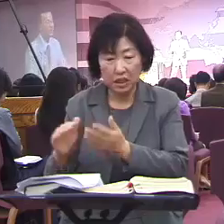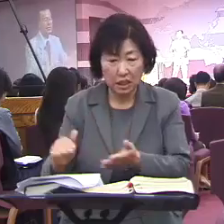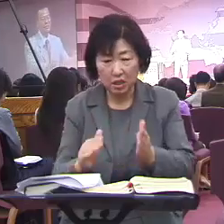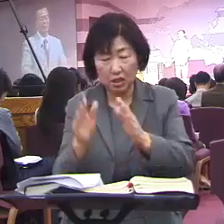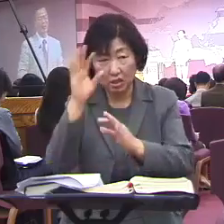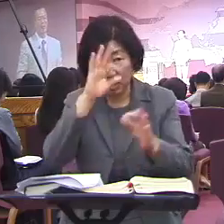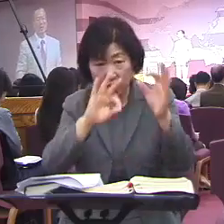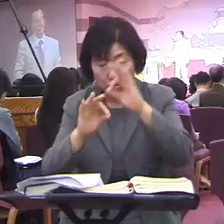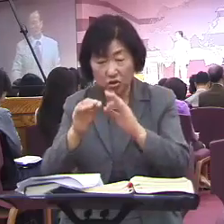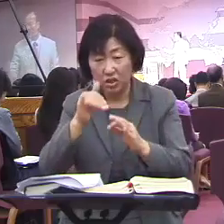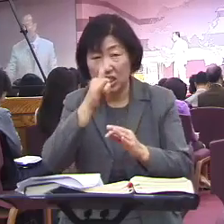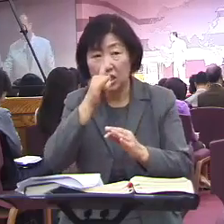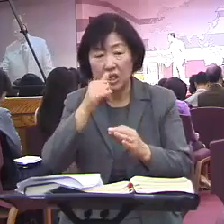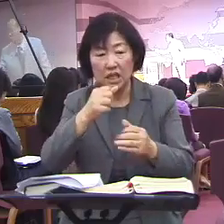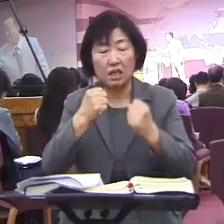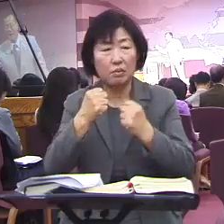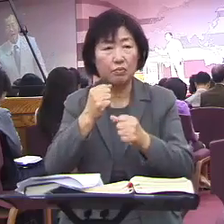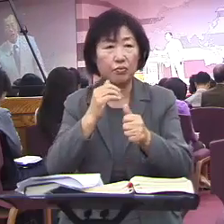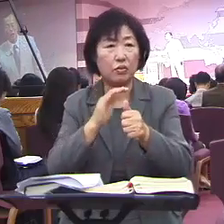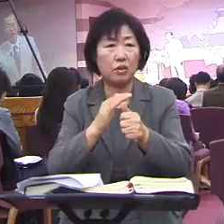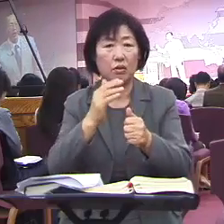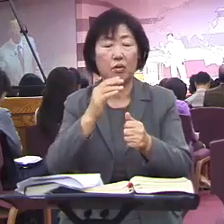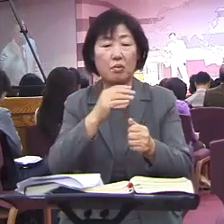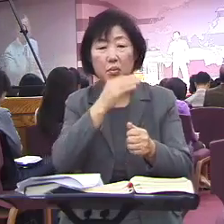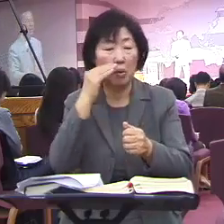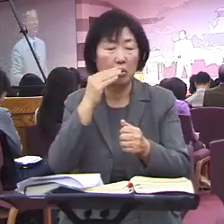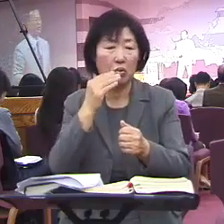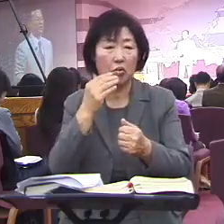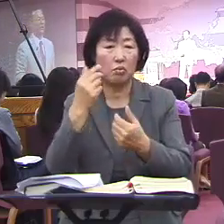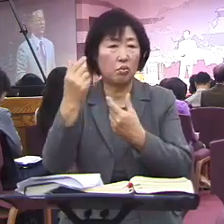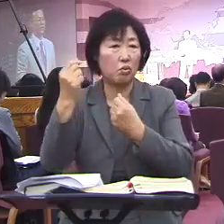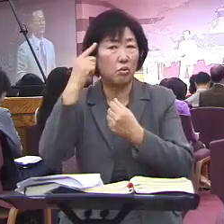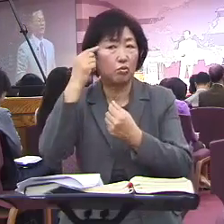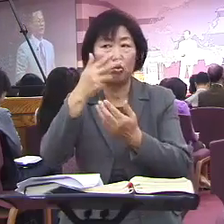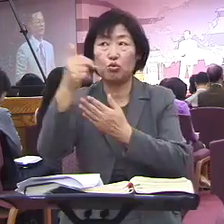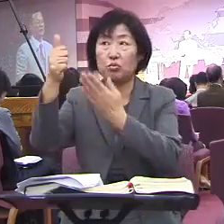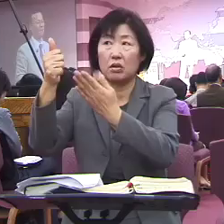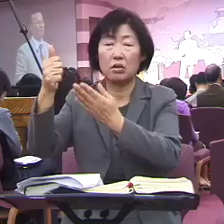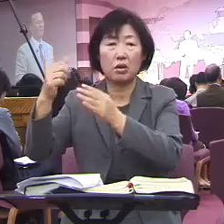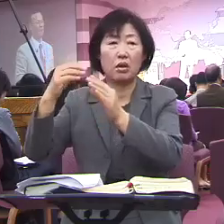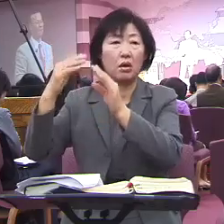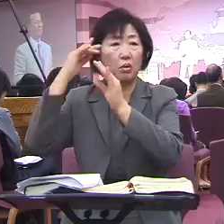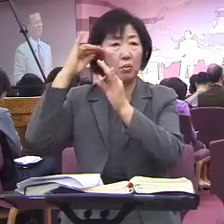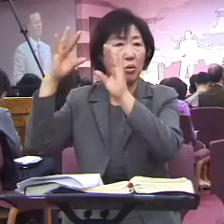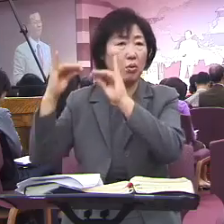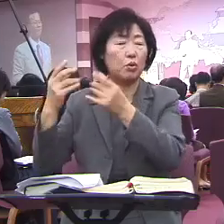수 있는 길, 그럼 바로 주님께 한 것과 마찬가지다.